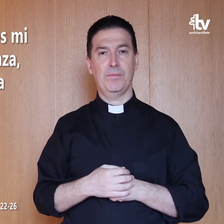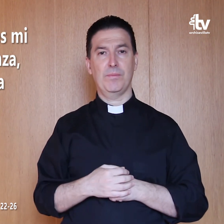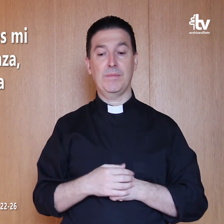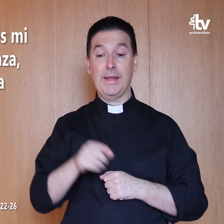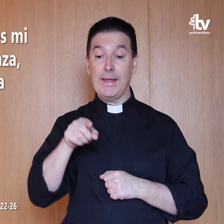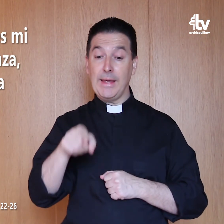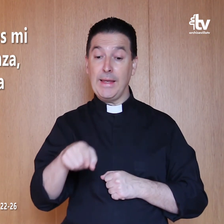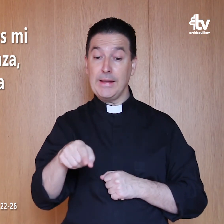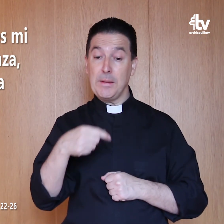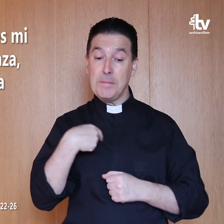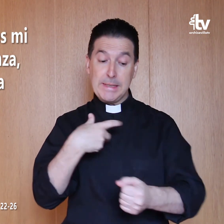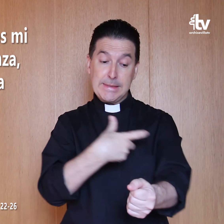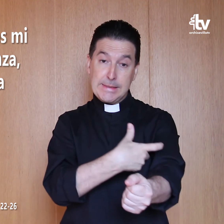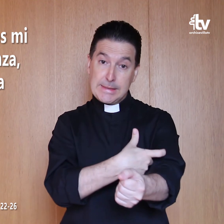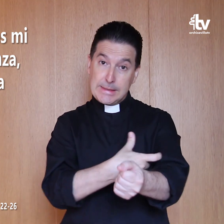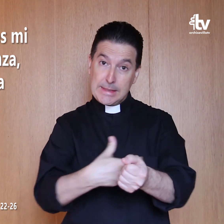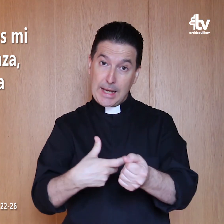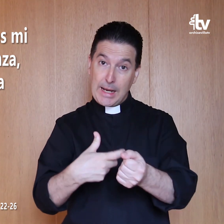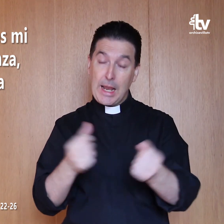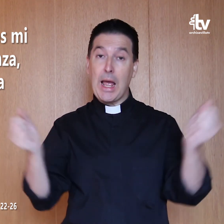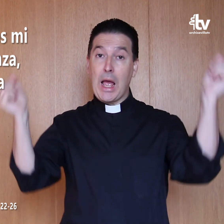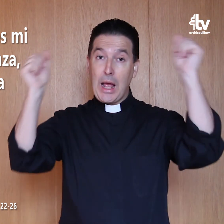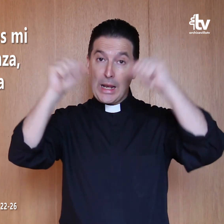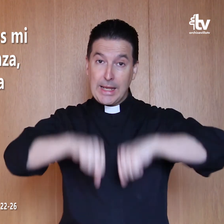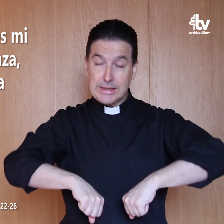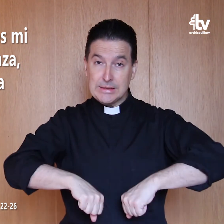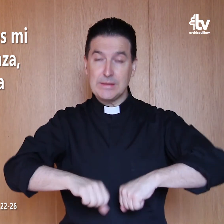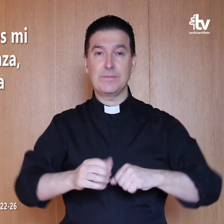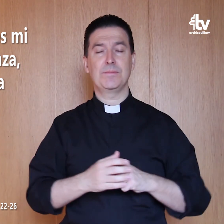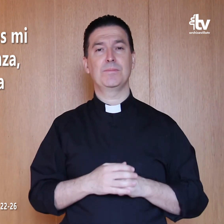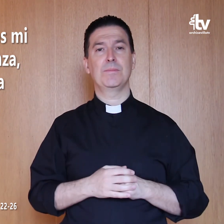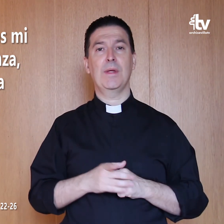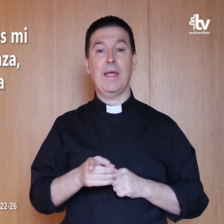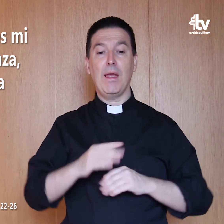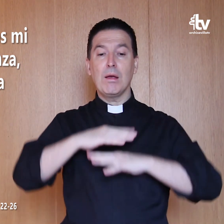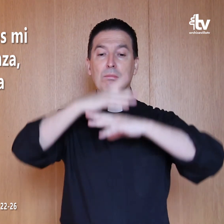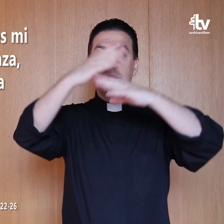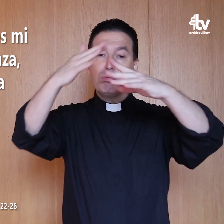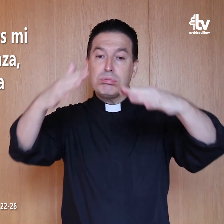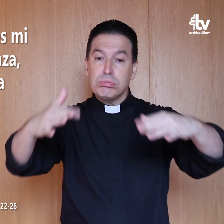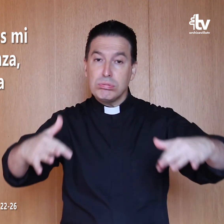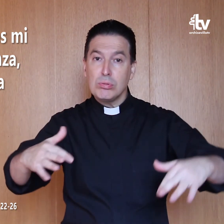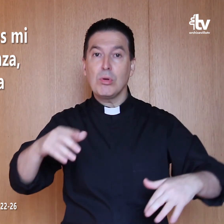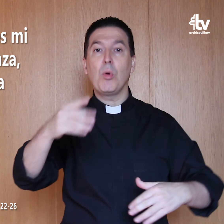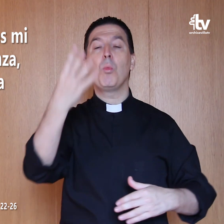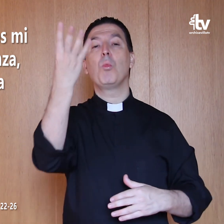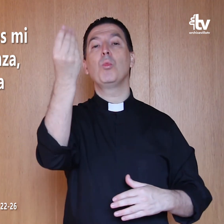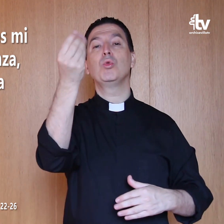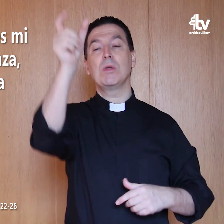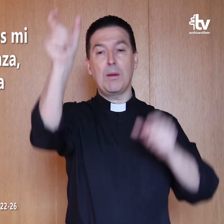esta es mi sangre de la alianza, que es derramada por muchos.